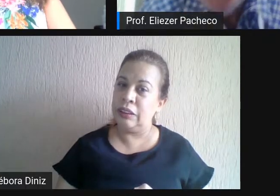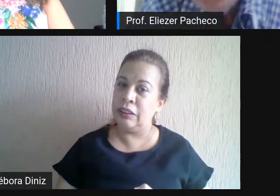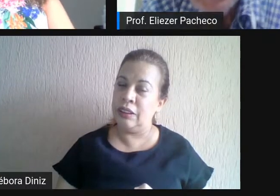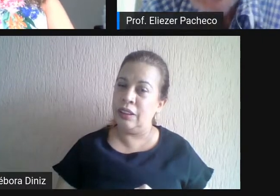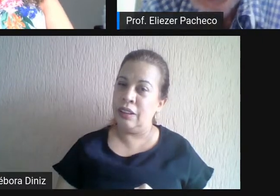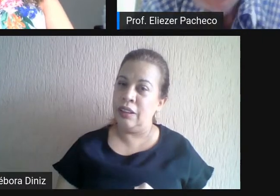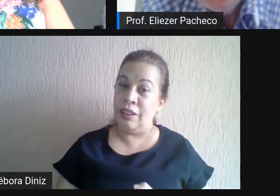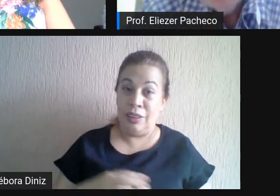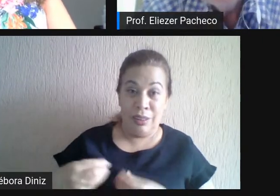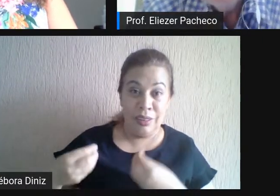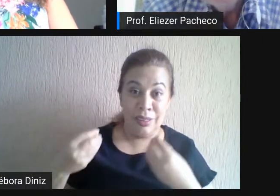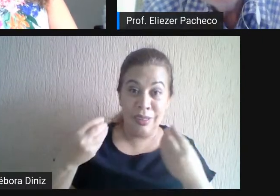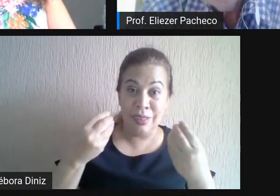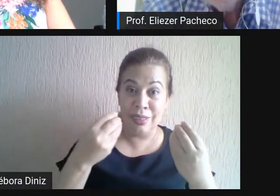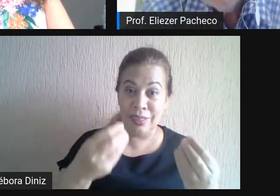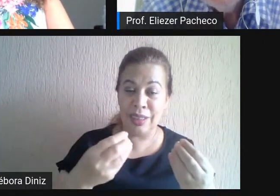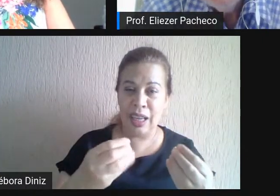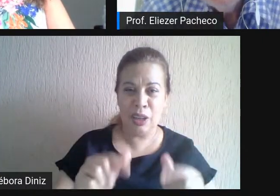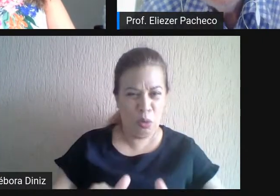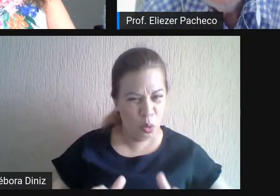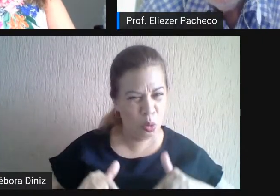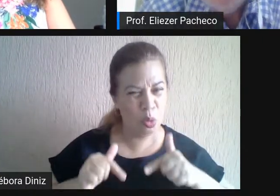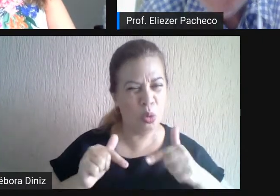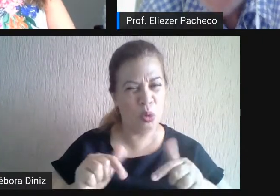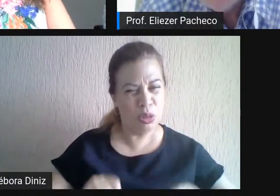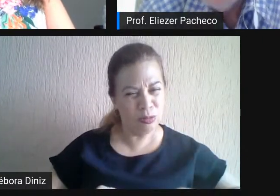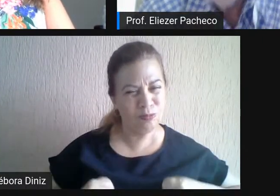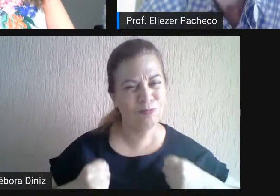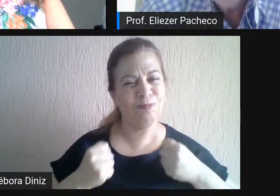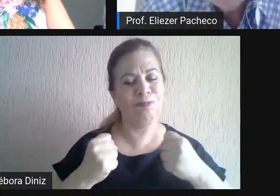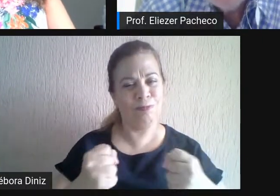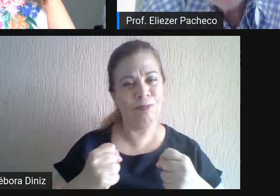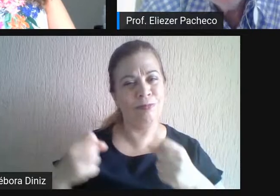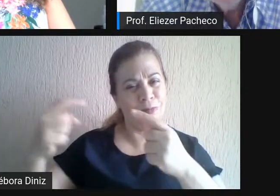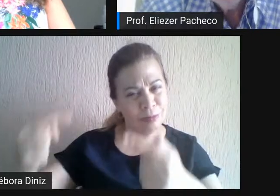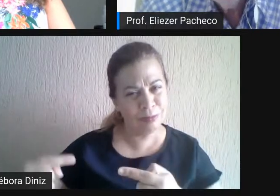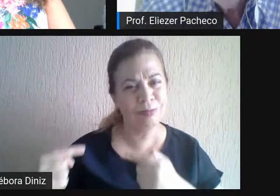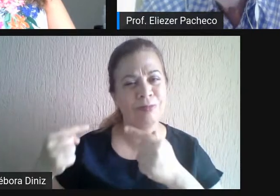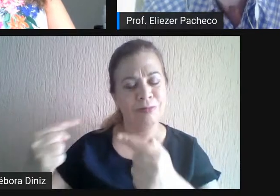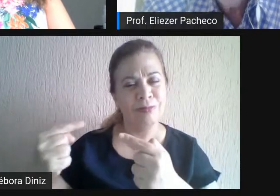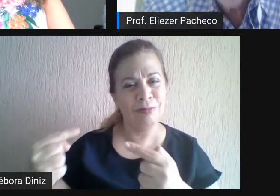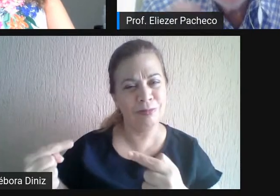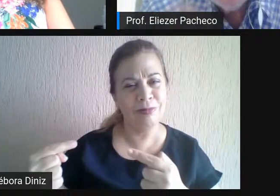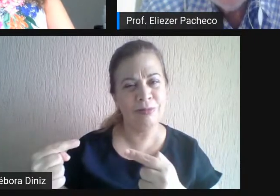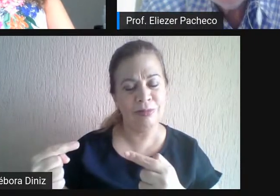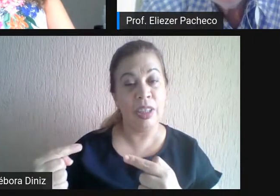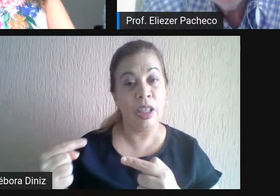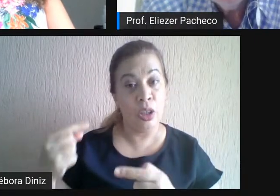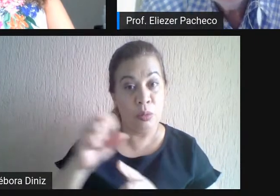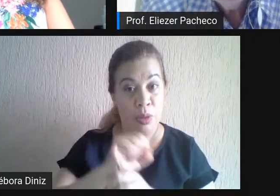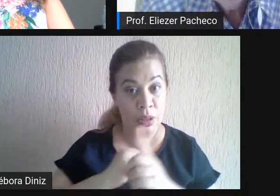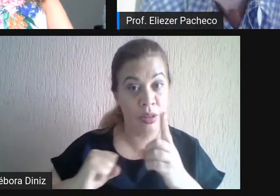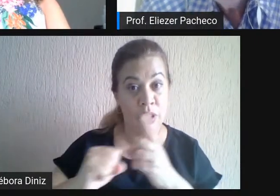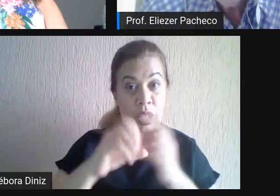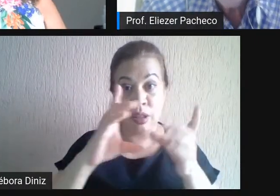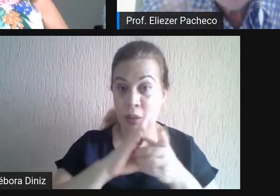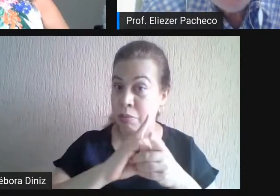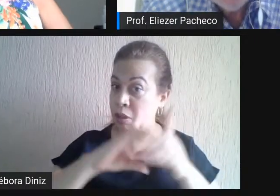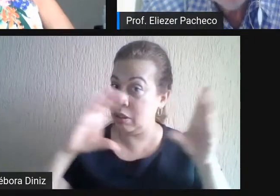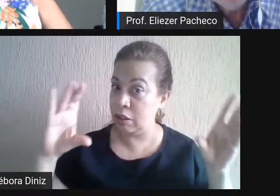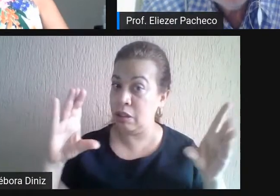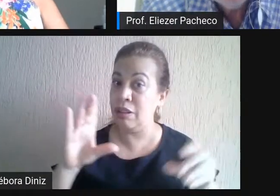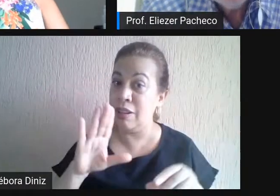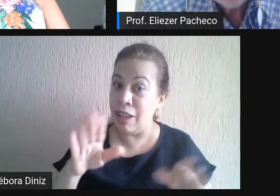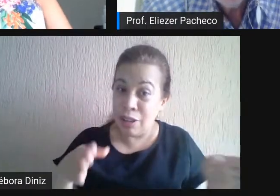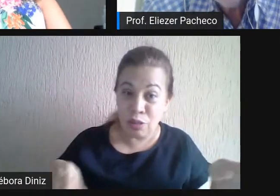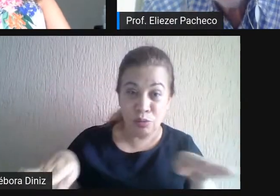retribuirmos com a nossa militância em defesa de uma sociedade mais democrática, mais